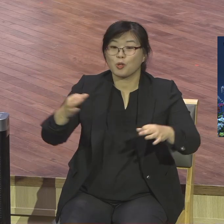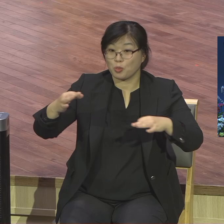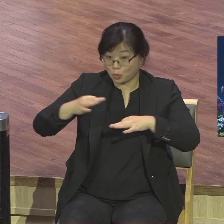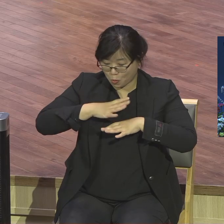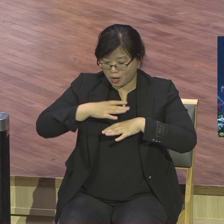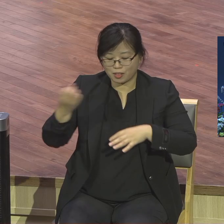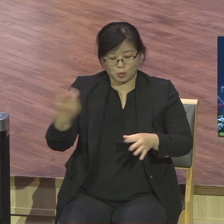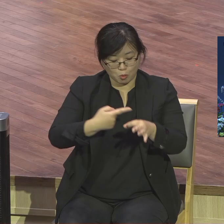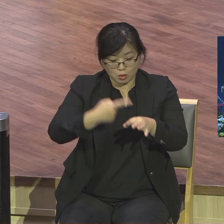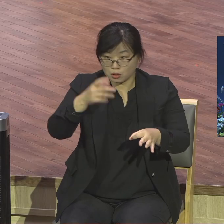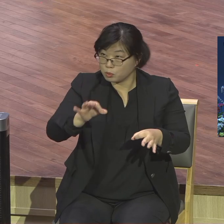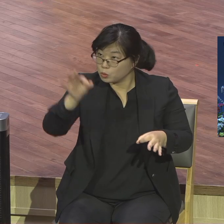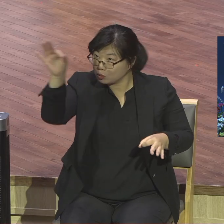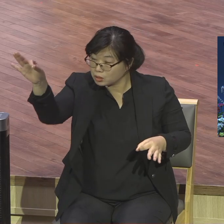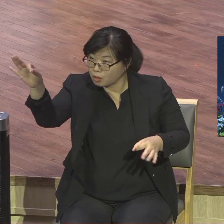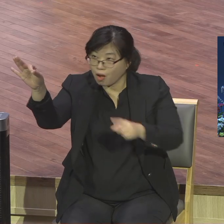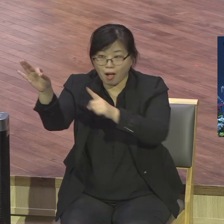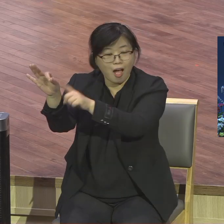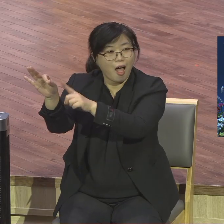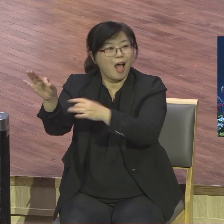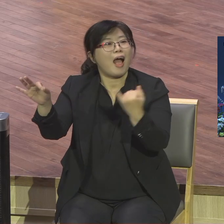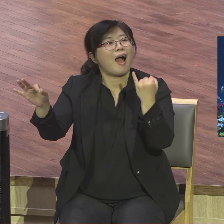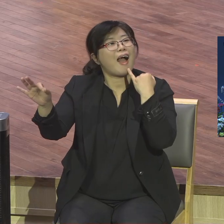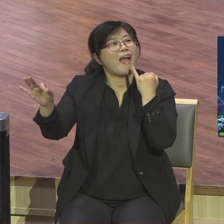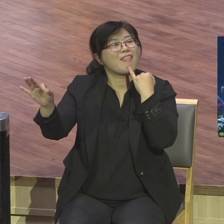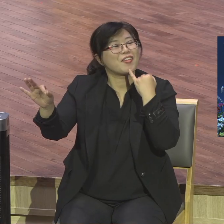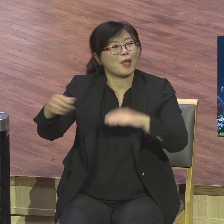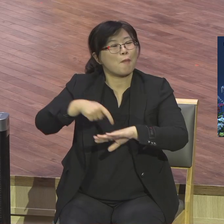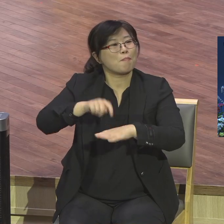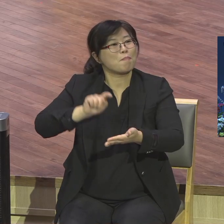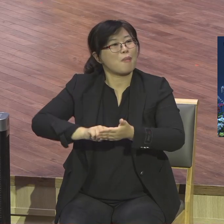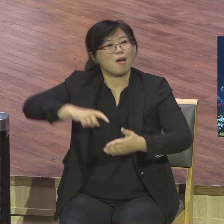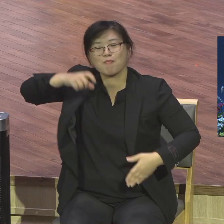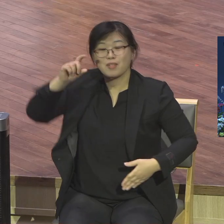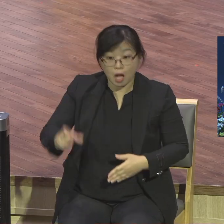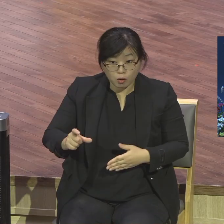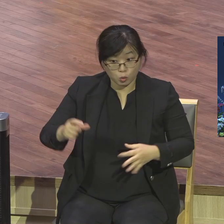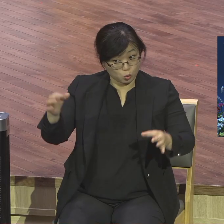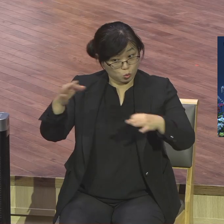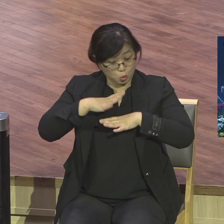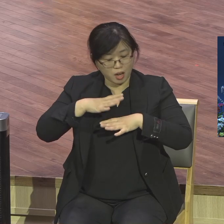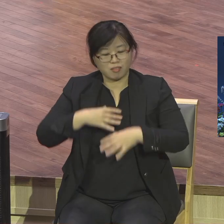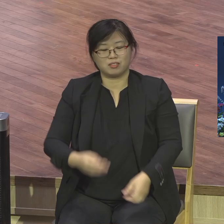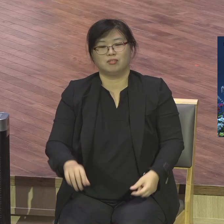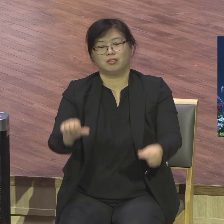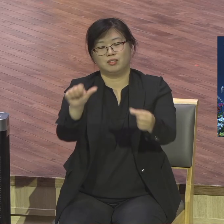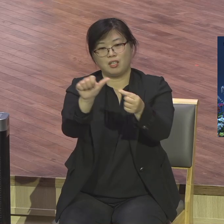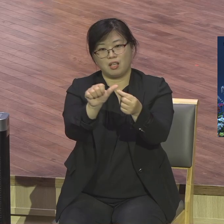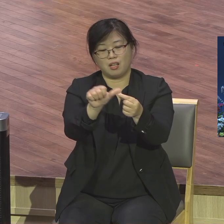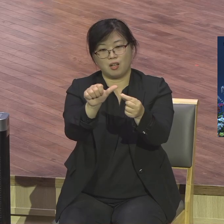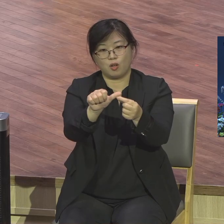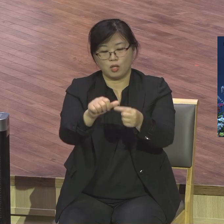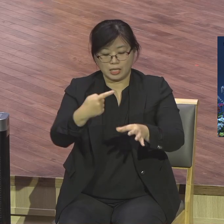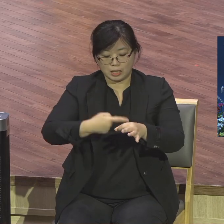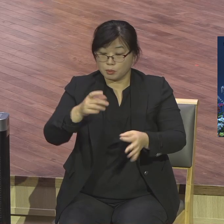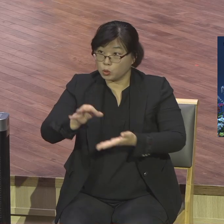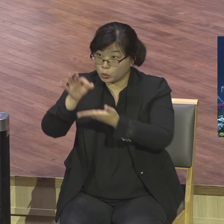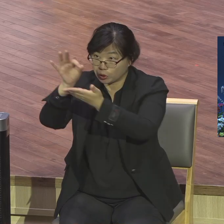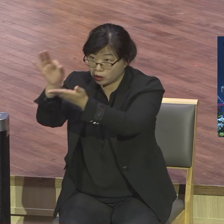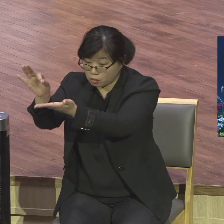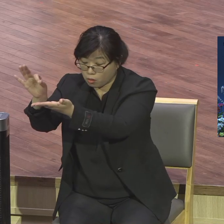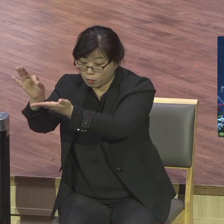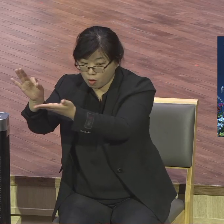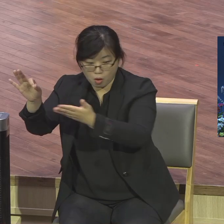생긴 것에 놀랐고 뭐 잘못 자다가 이제는 거기다 자유하게 된 건 놀랐고 다섯번째 십일조를 드리면서 자신의